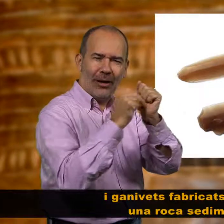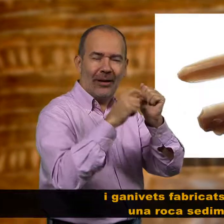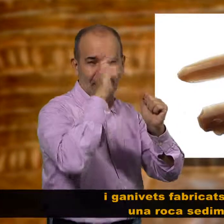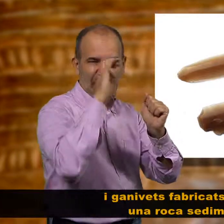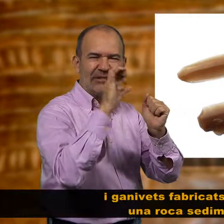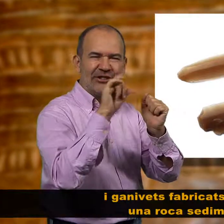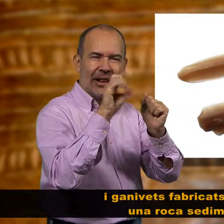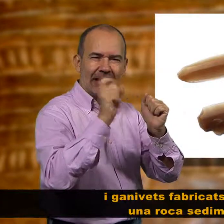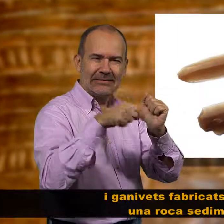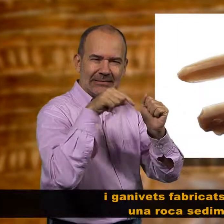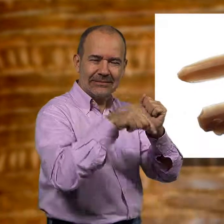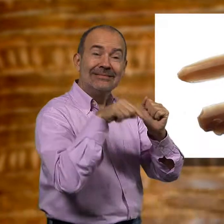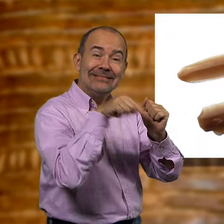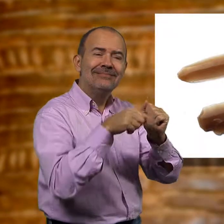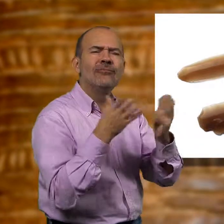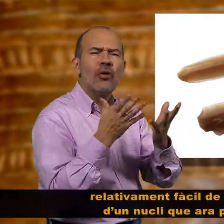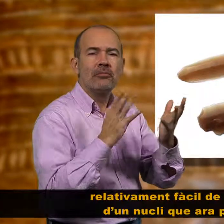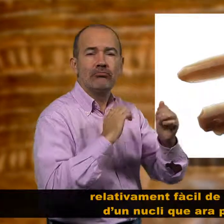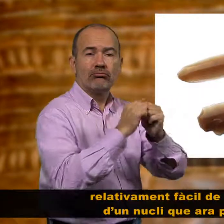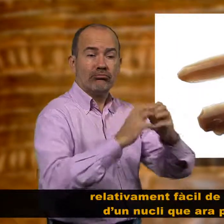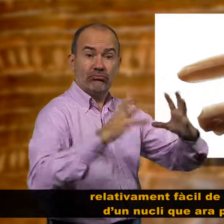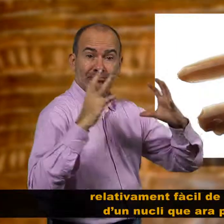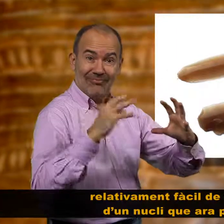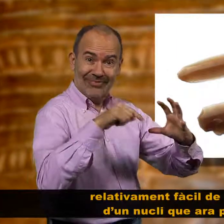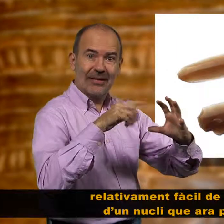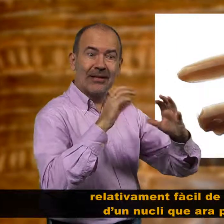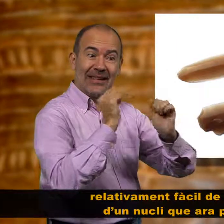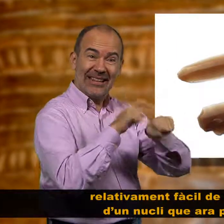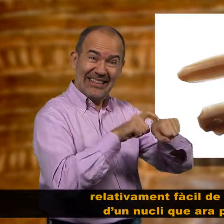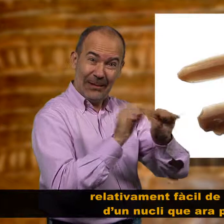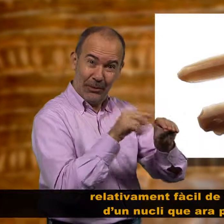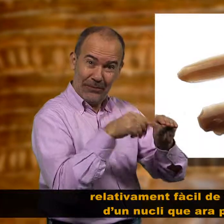forma un cop han estat extretes les peces que es convertiran en eines.